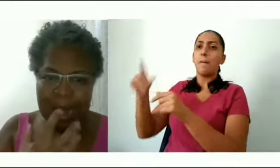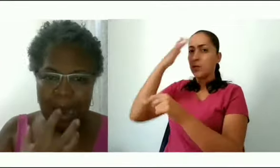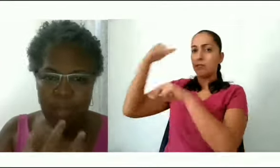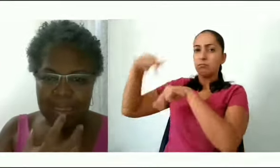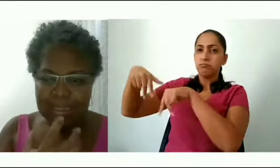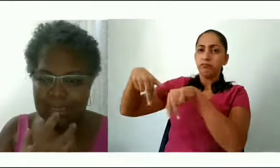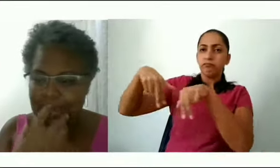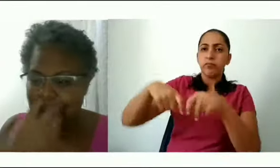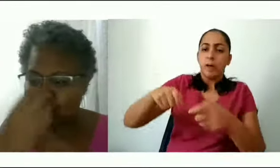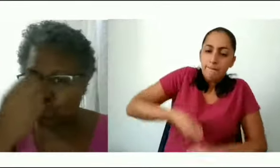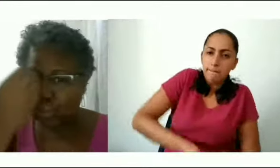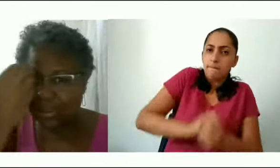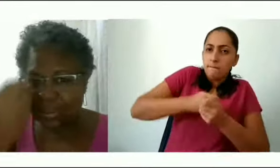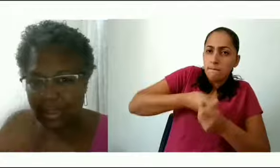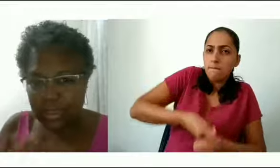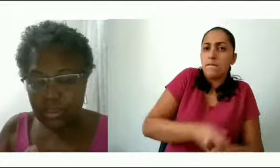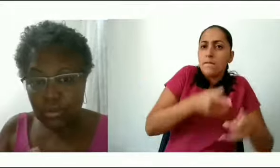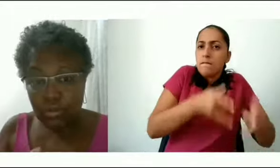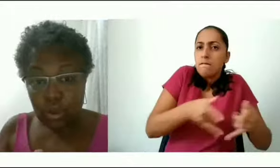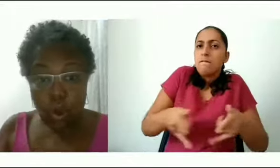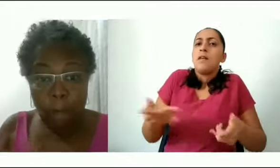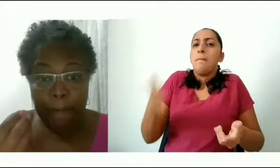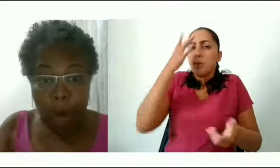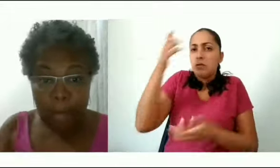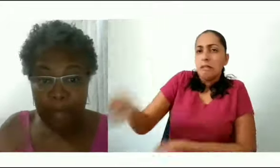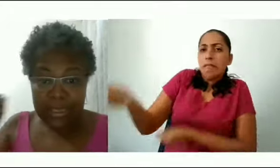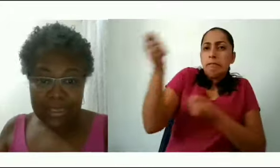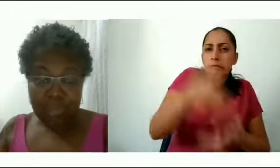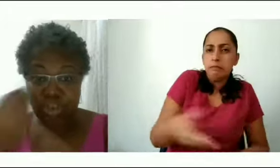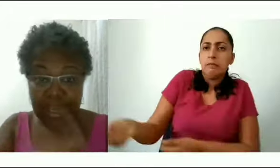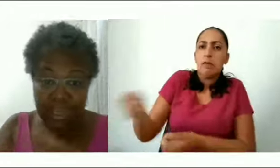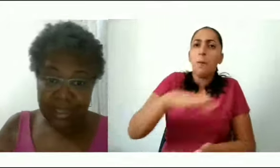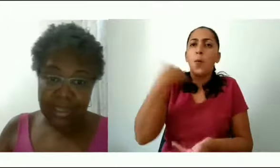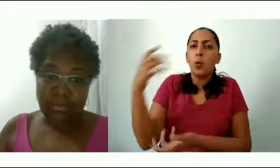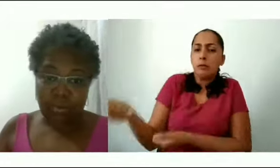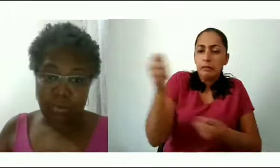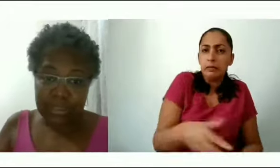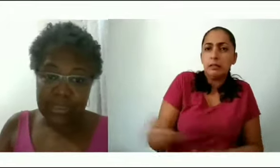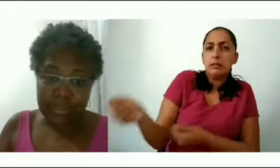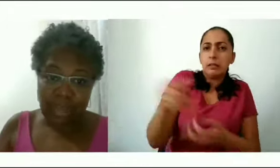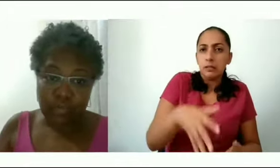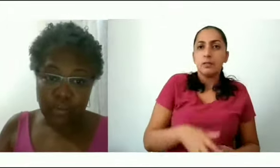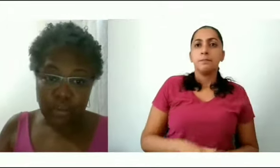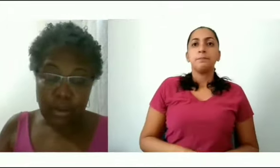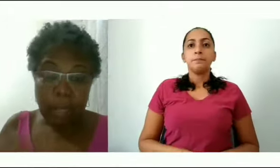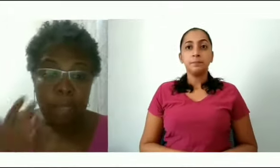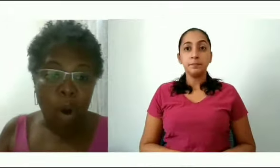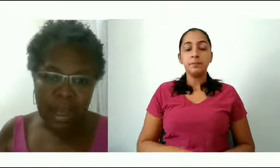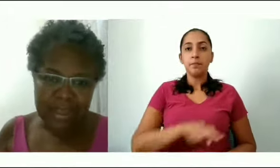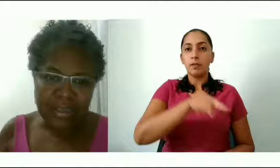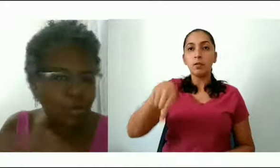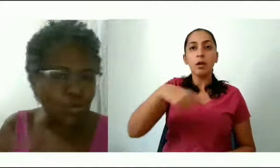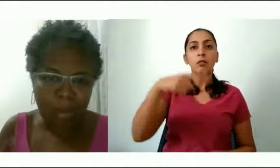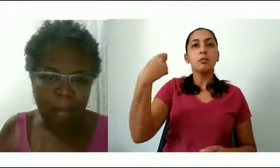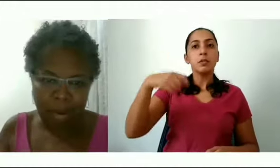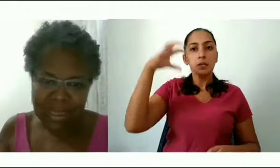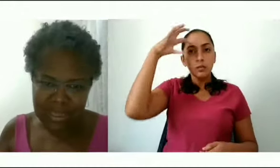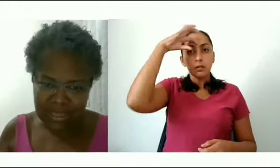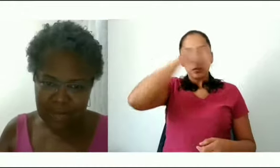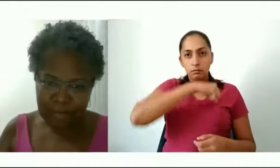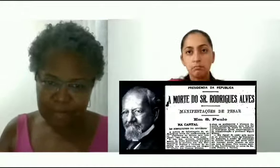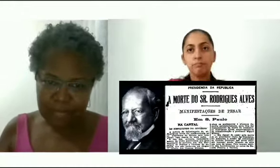Então, há uma necessidade de entender isso. O próprio presidente reeleito, Rodrigues Alves, morre e não